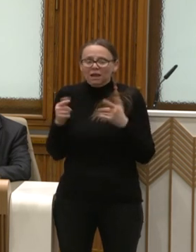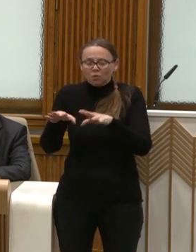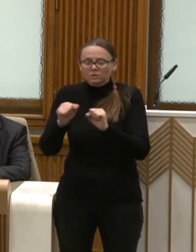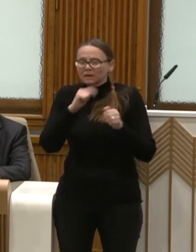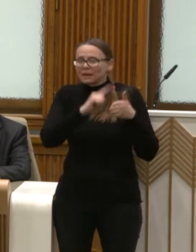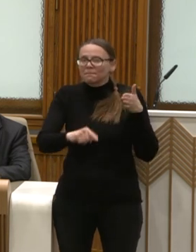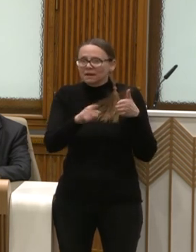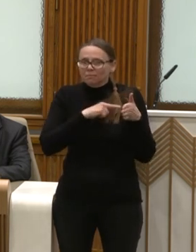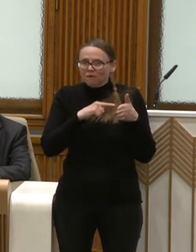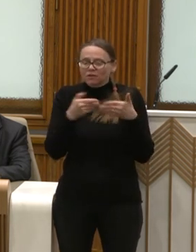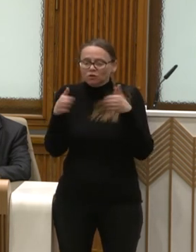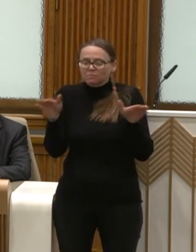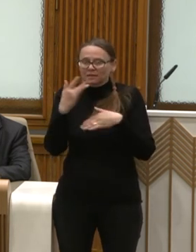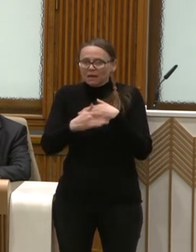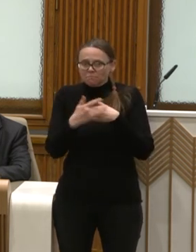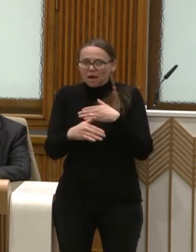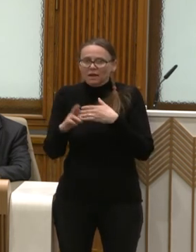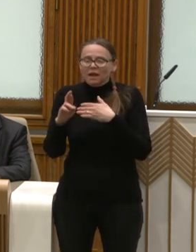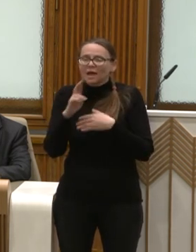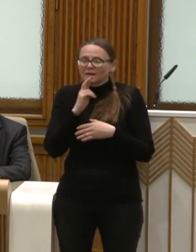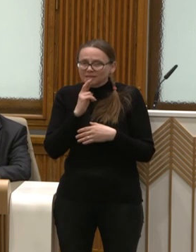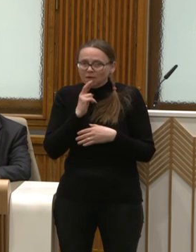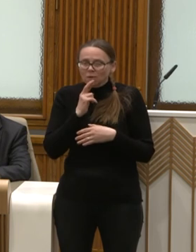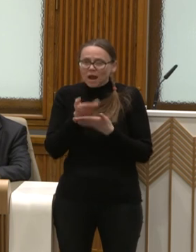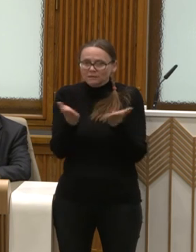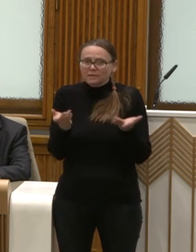prepoved odprtja barov, restauracije, to realno v Sloveniji?